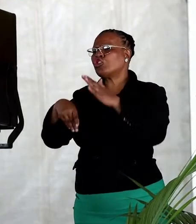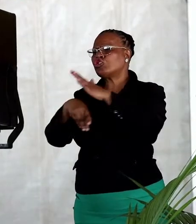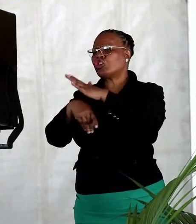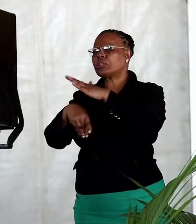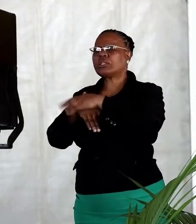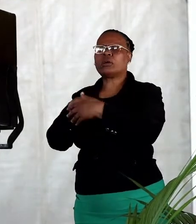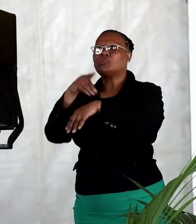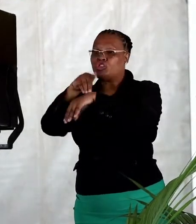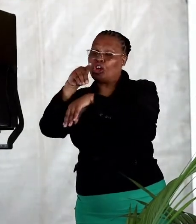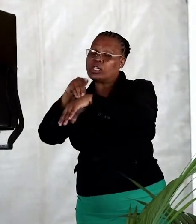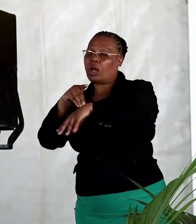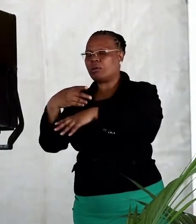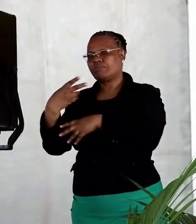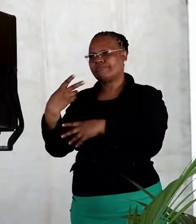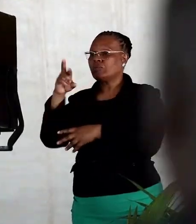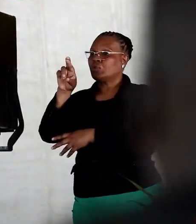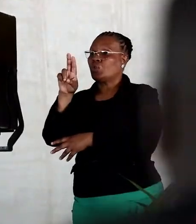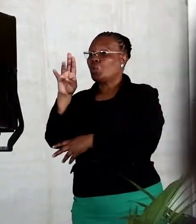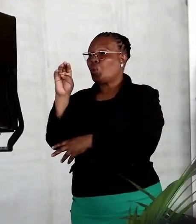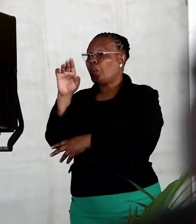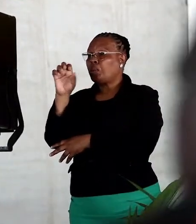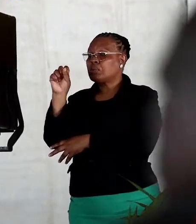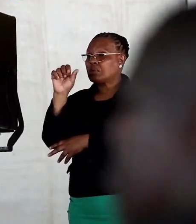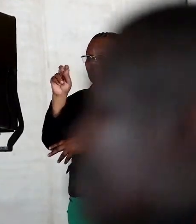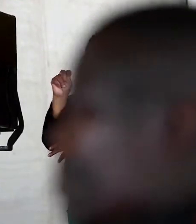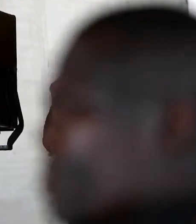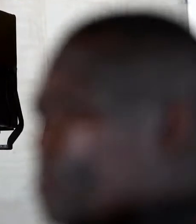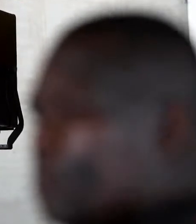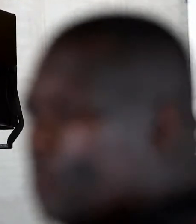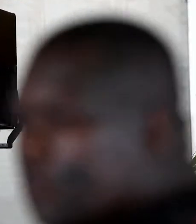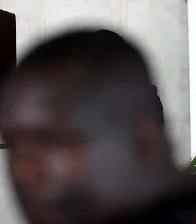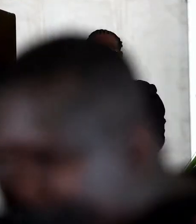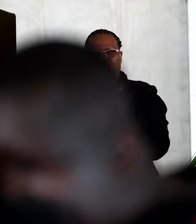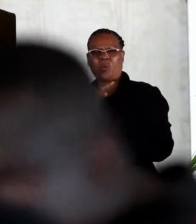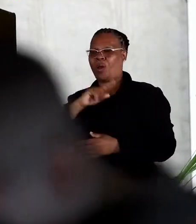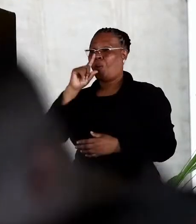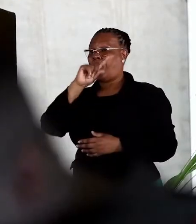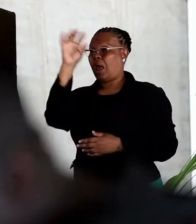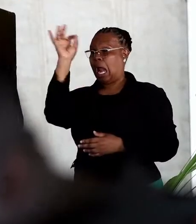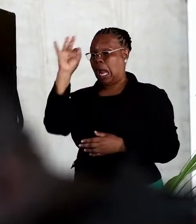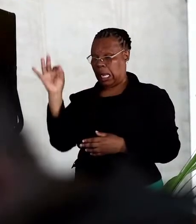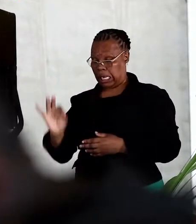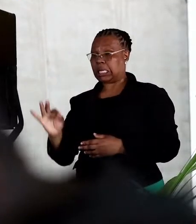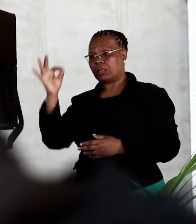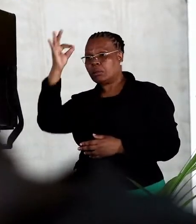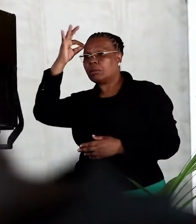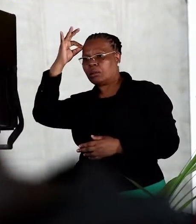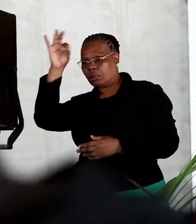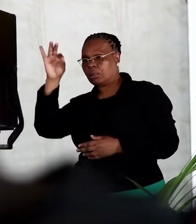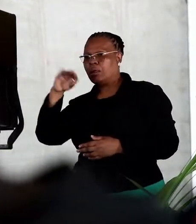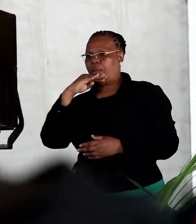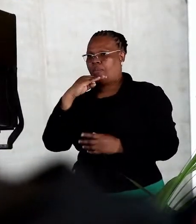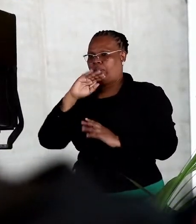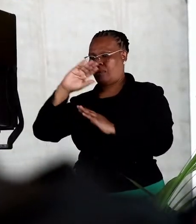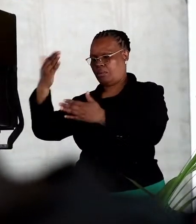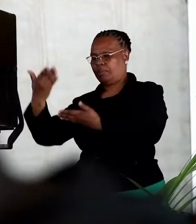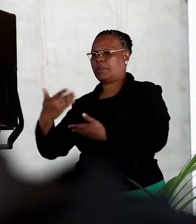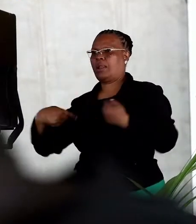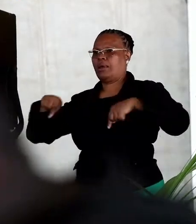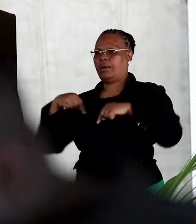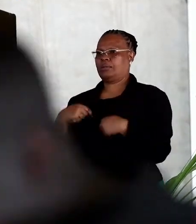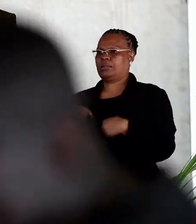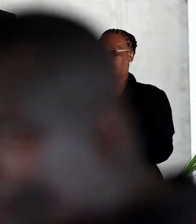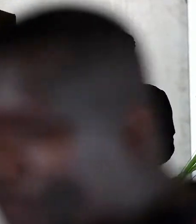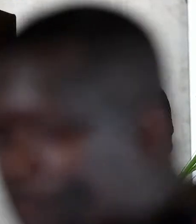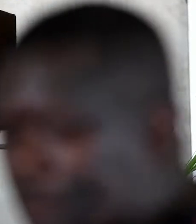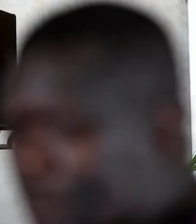the metro that we govern 100% uzawuzapha zosamkela namhlanje